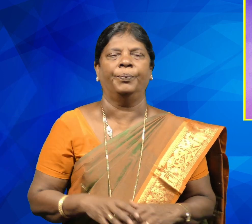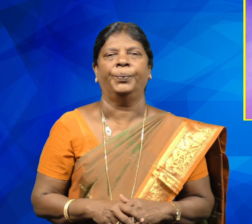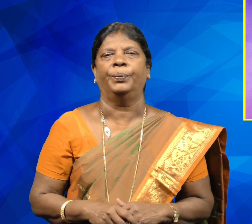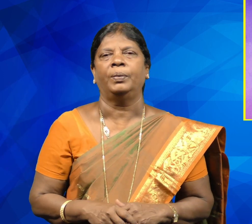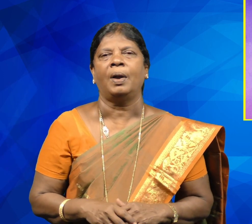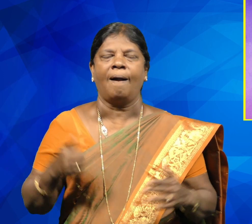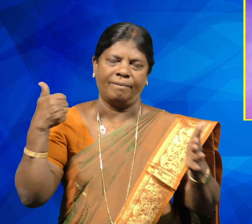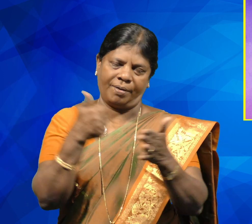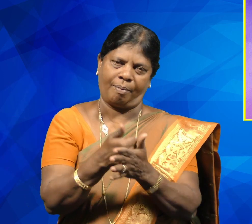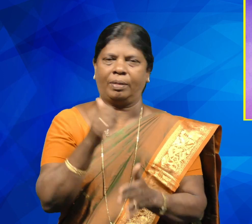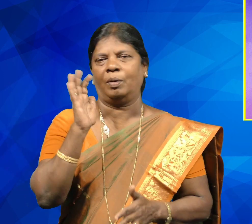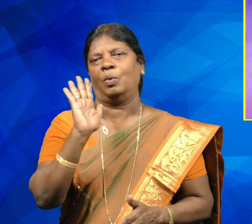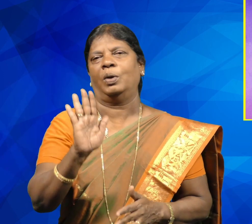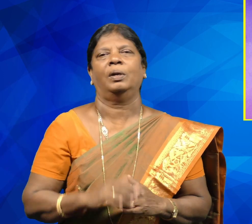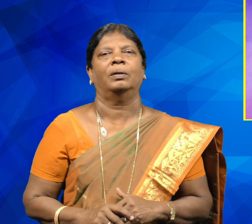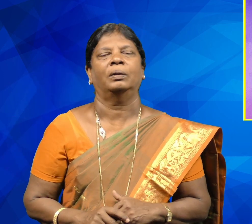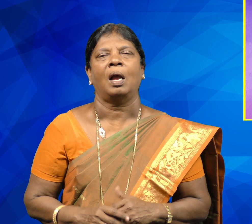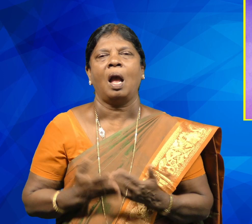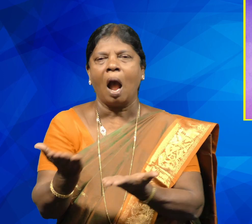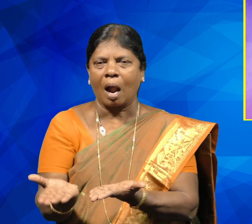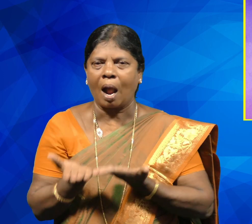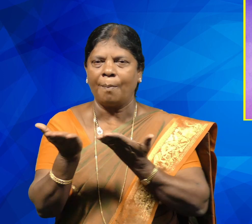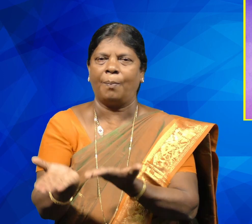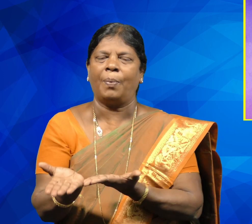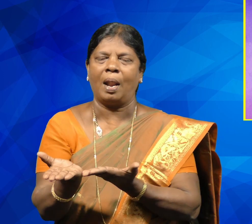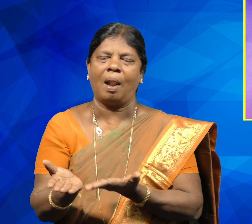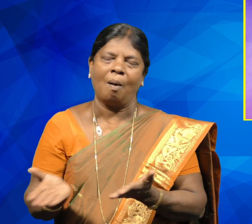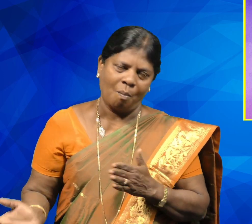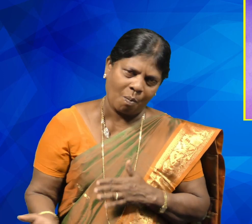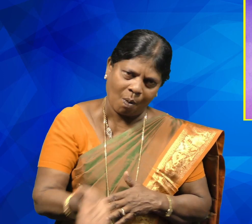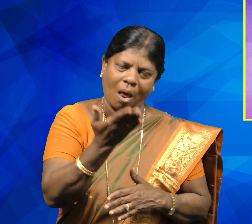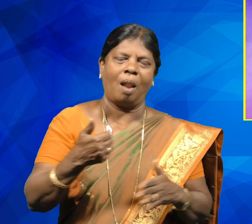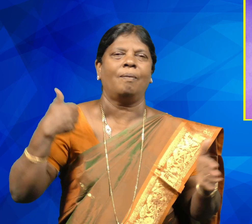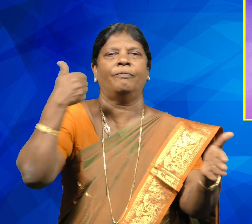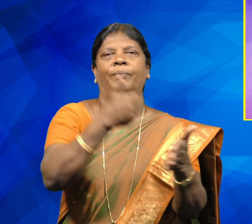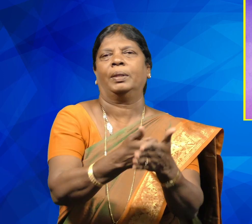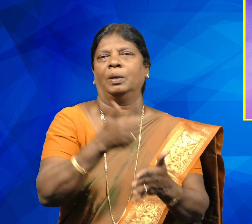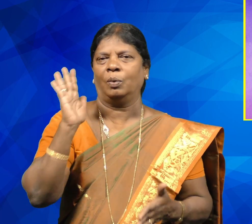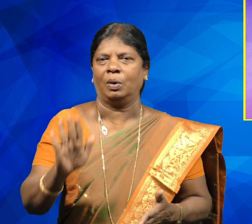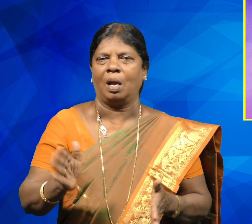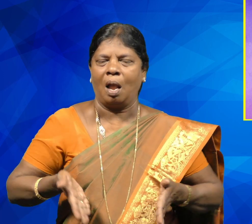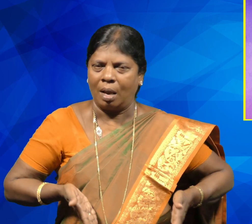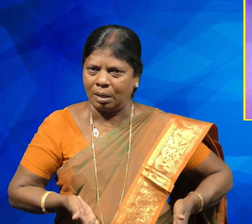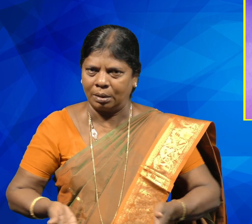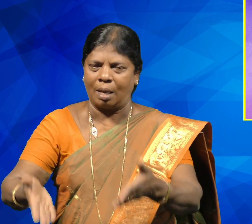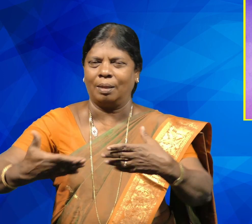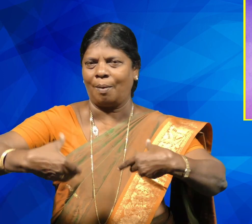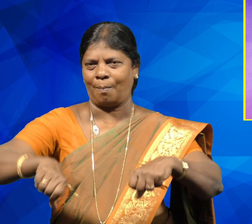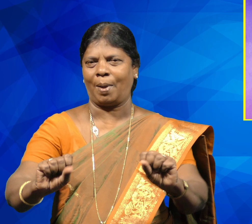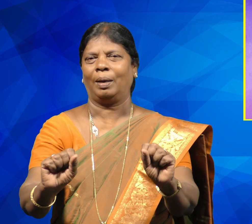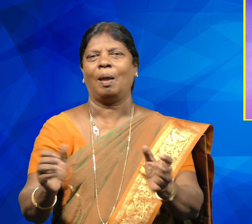விபத்து ஏற்படுகிறது, கப்பல் கடலிலே போனாலும் விபத்து ஏற்படுகிறது, சாலையில் இருசக்கர வாகனத்தில்